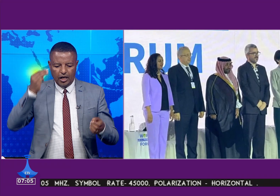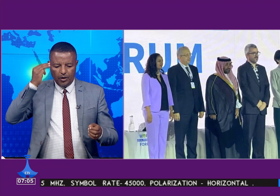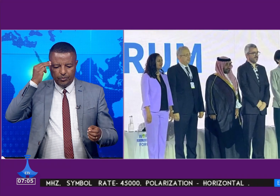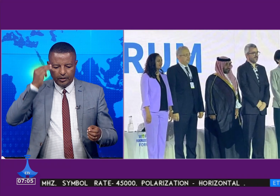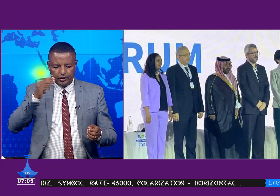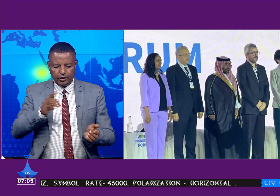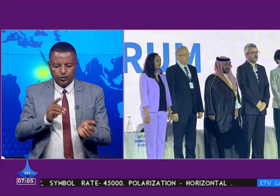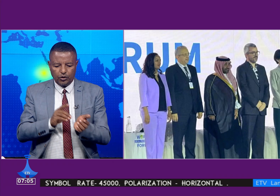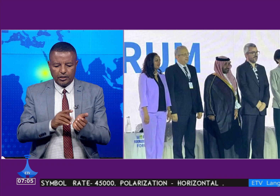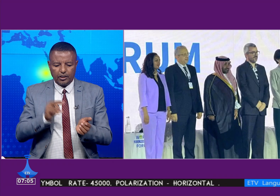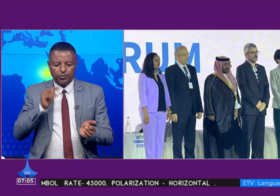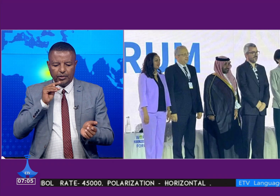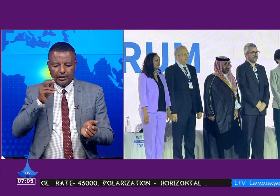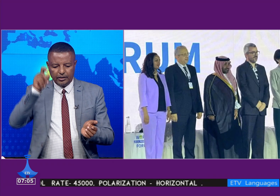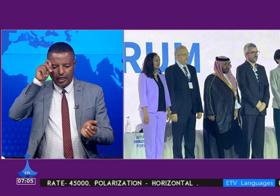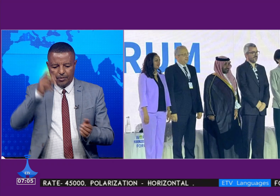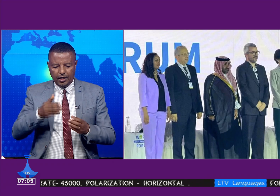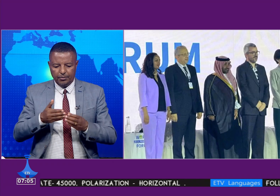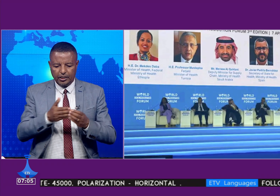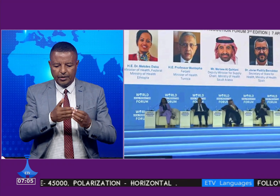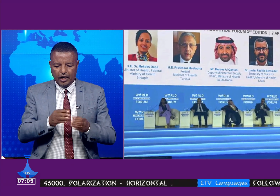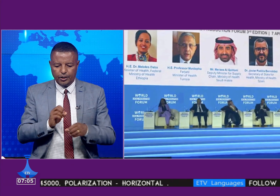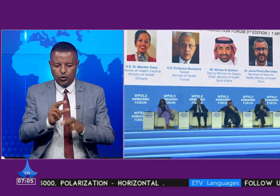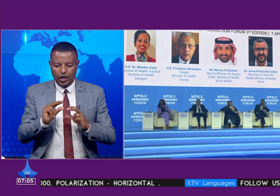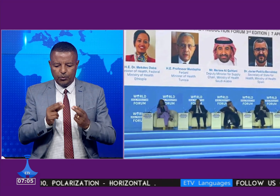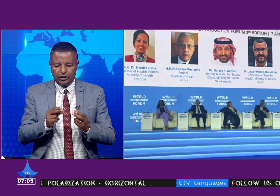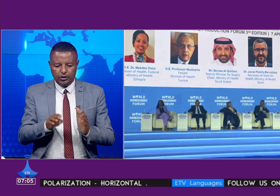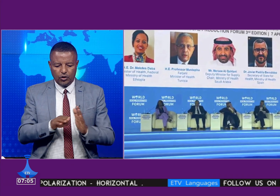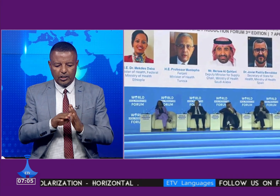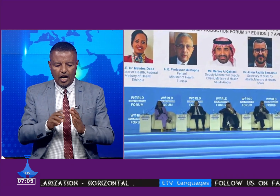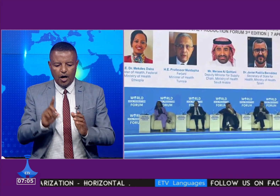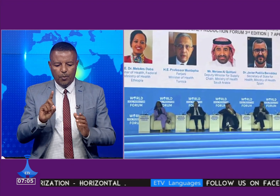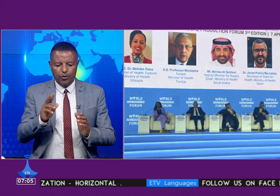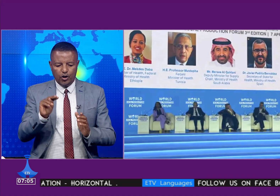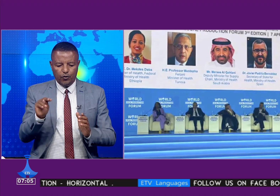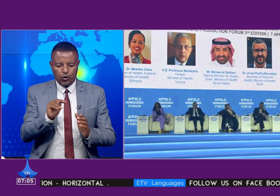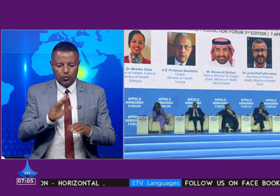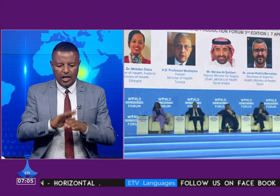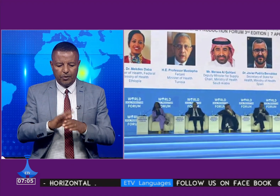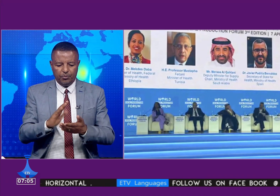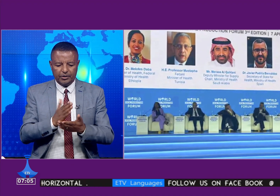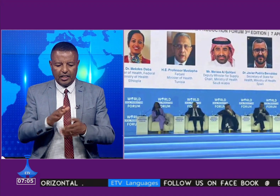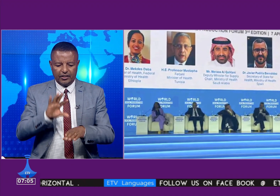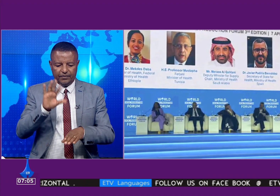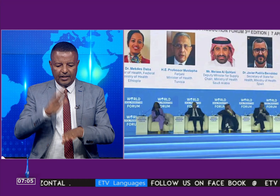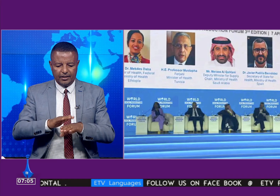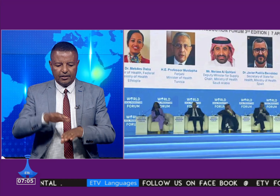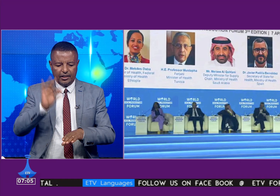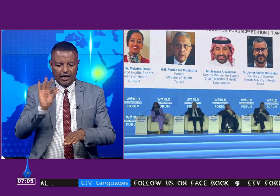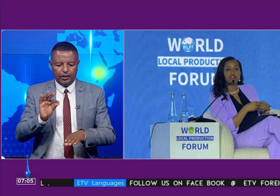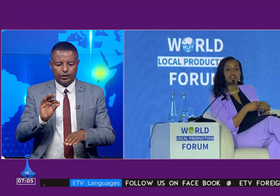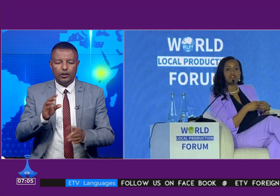በጤና ሚኒስትር ዶክተር መቅደስ ዳባ በተመራ የልዑካን ቡድን ተወክላ በፎረሙ ላይ በመሳተፍ